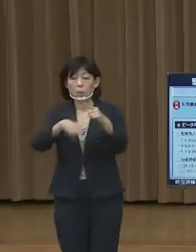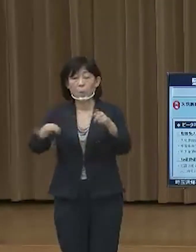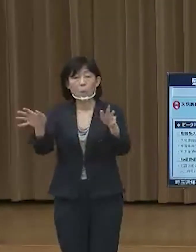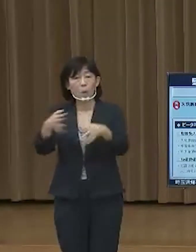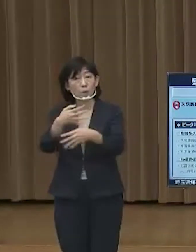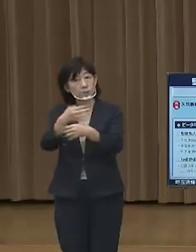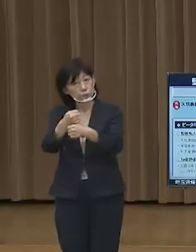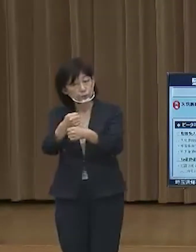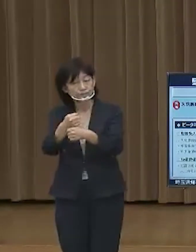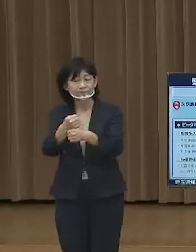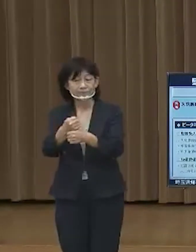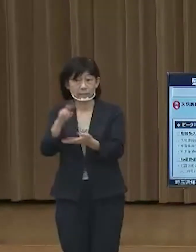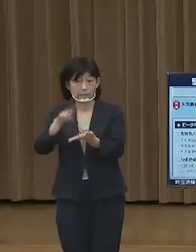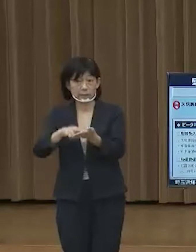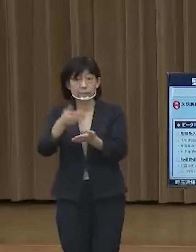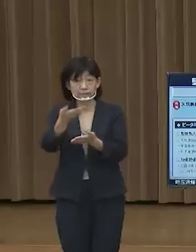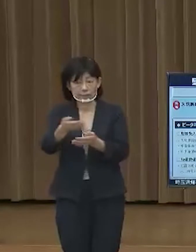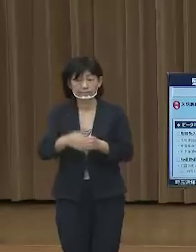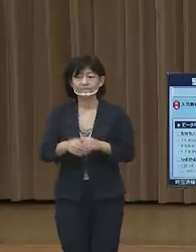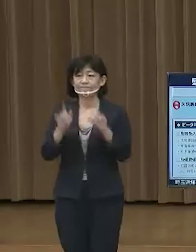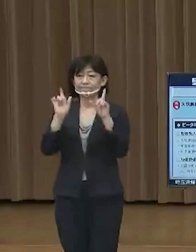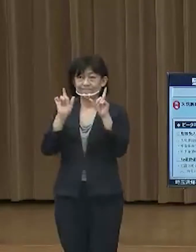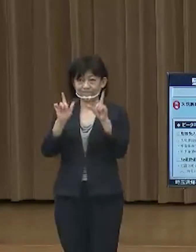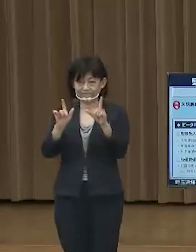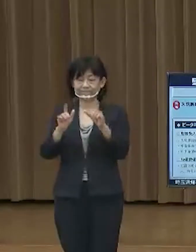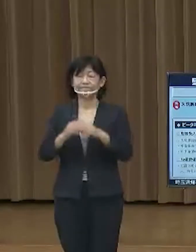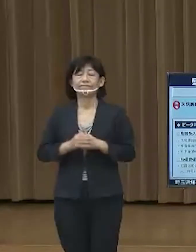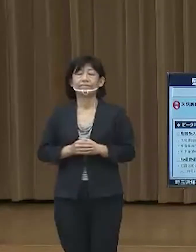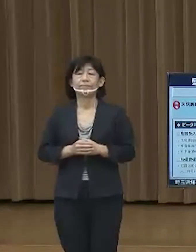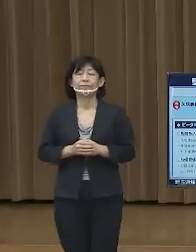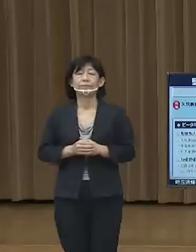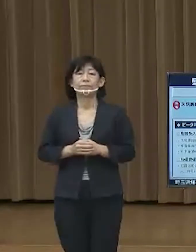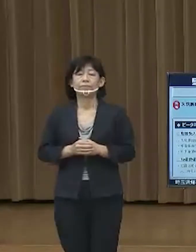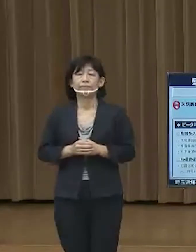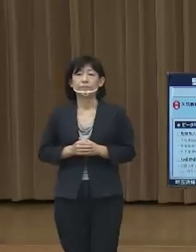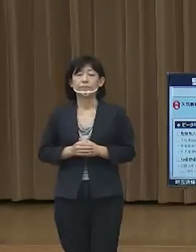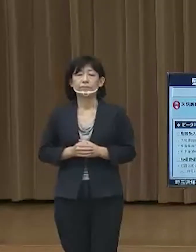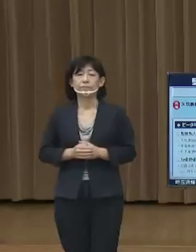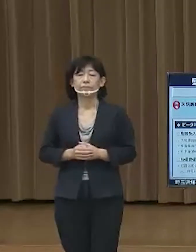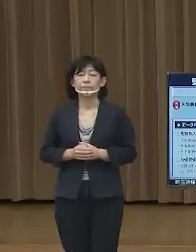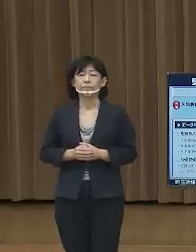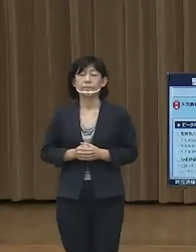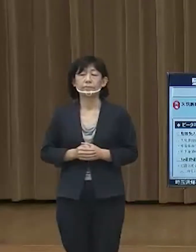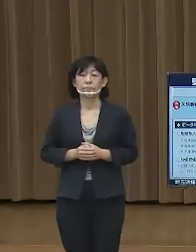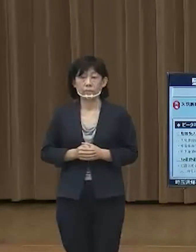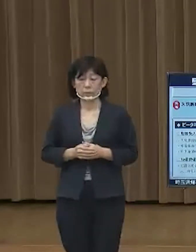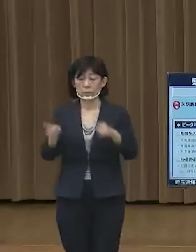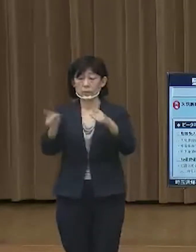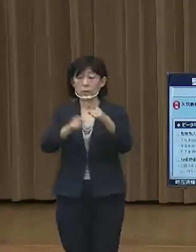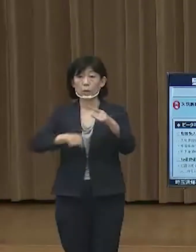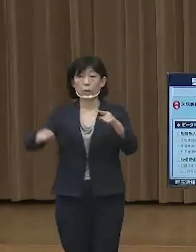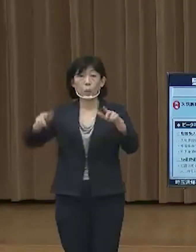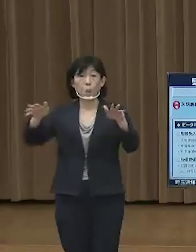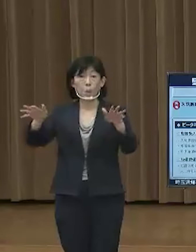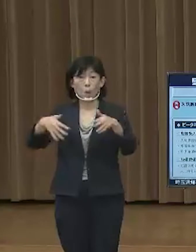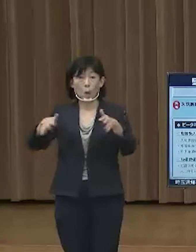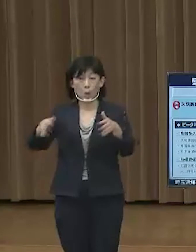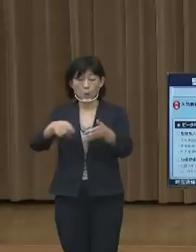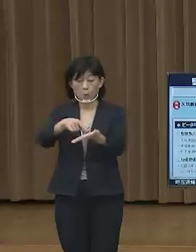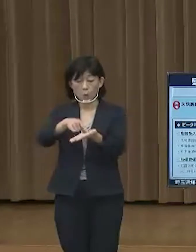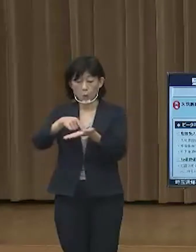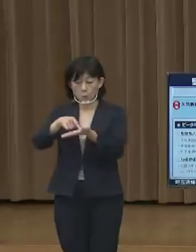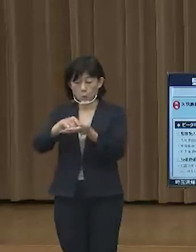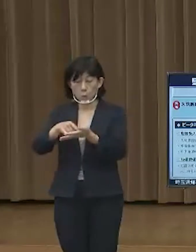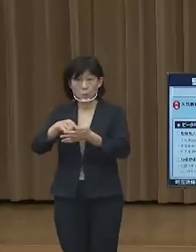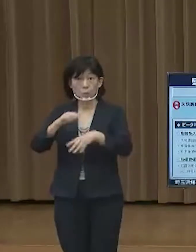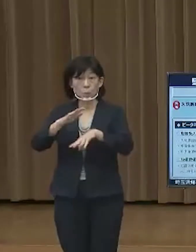まるとかっていうのは、 はい。まずこの最終的に公募の方針については、